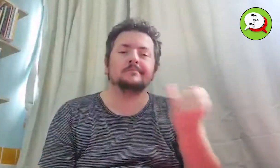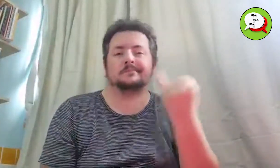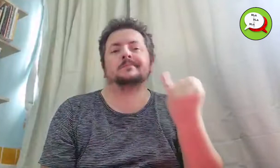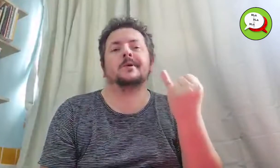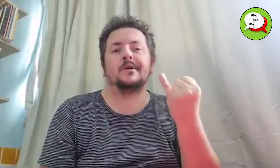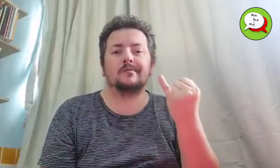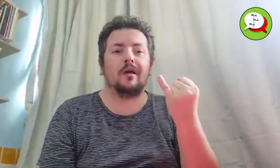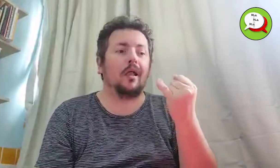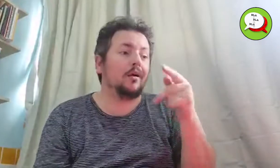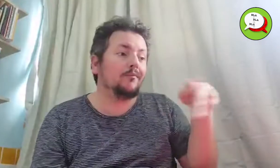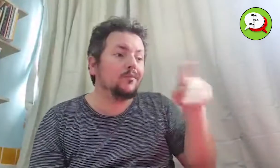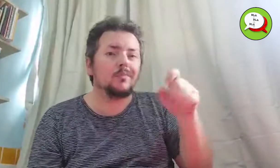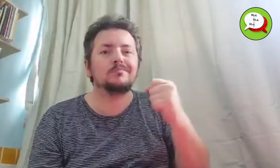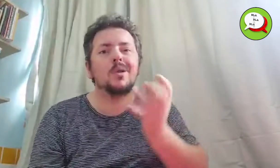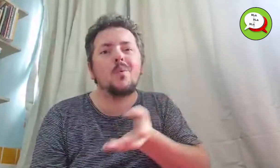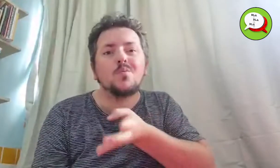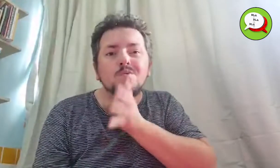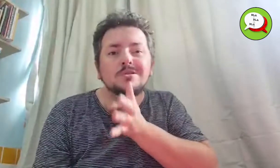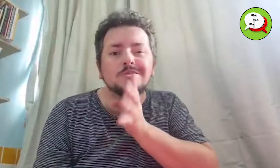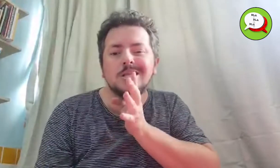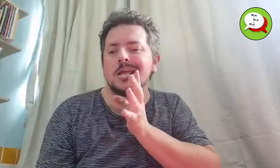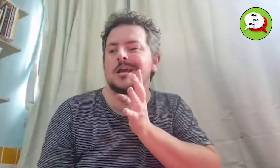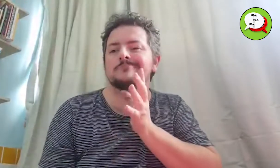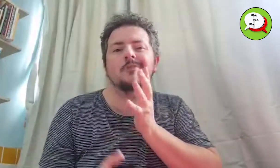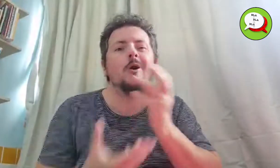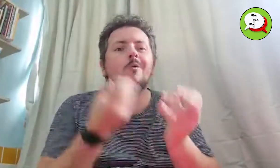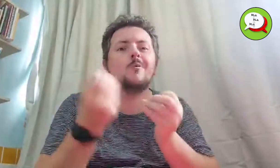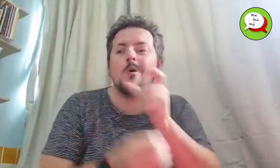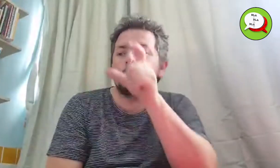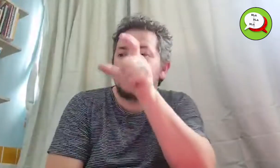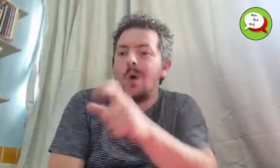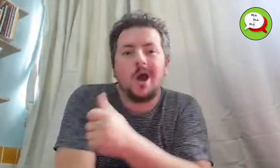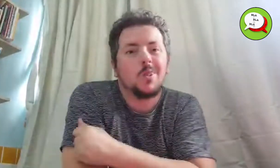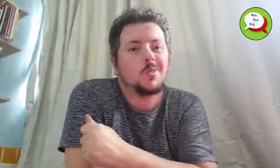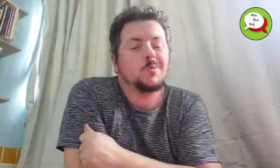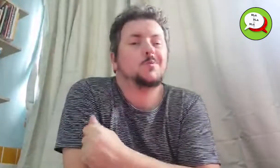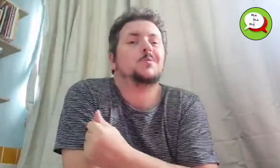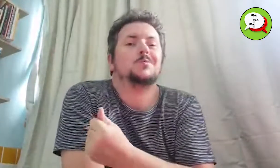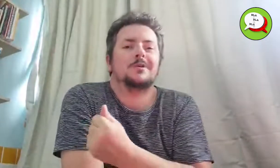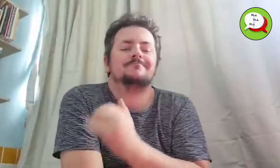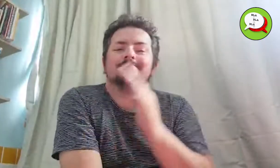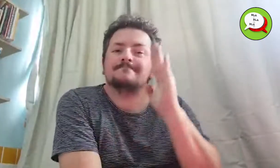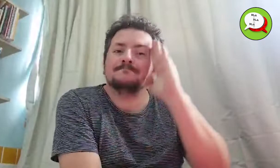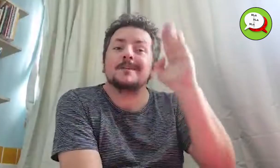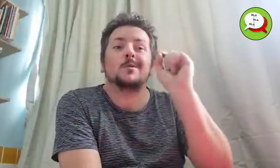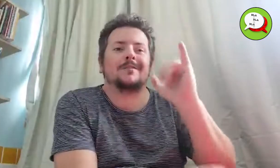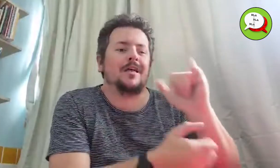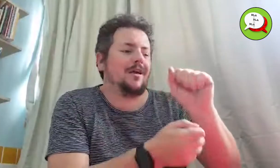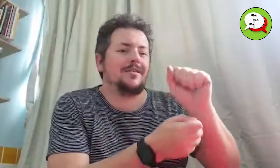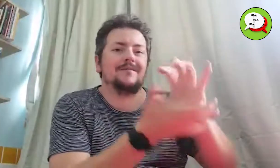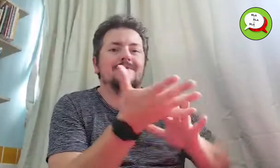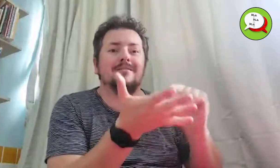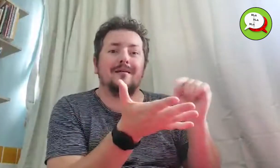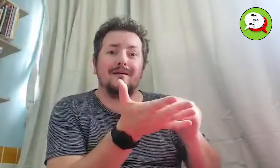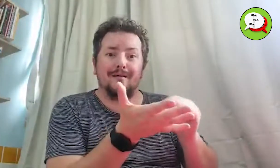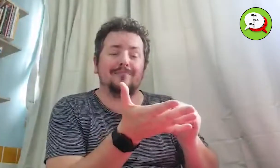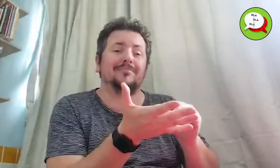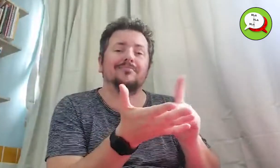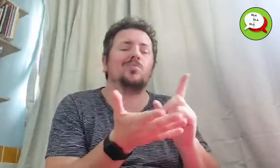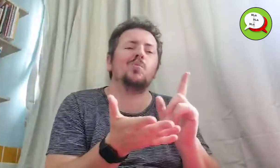aí, vamos voltar ao assunto de conhecer o aluno, porque para o aluno é muito importante que ele consiga fazer